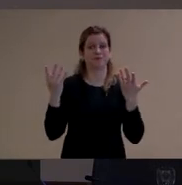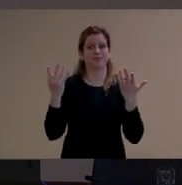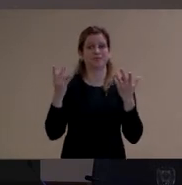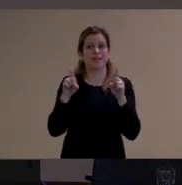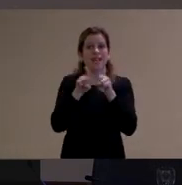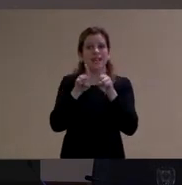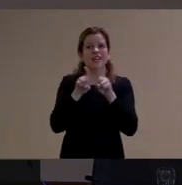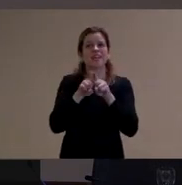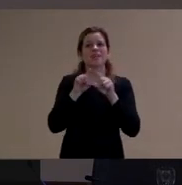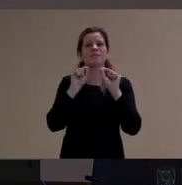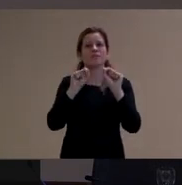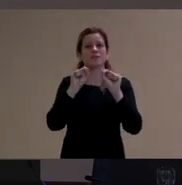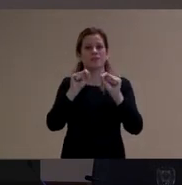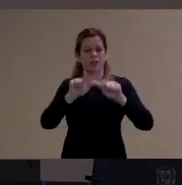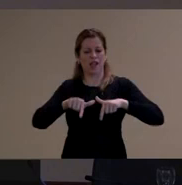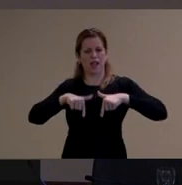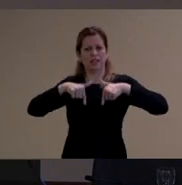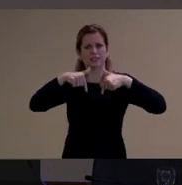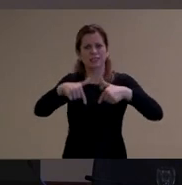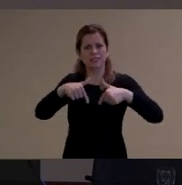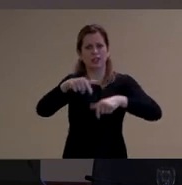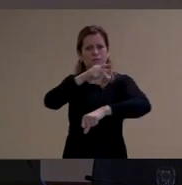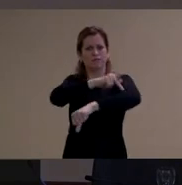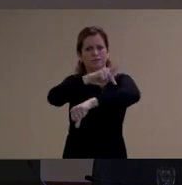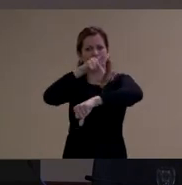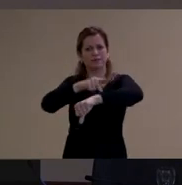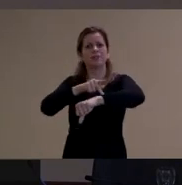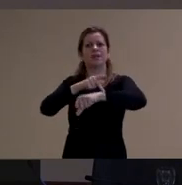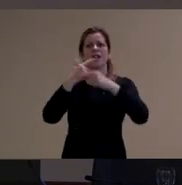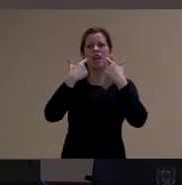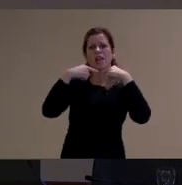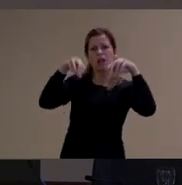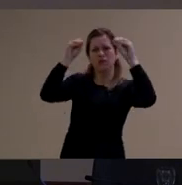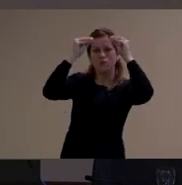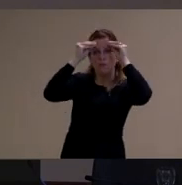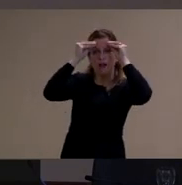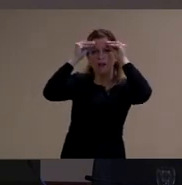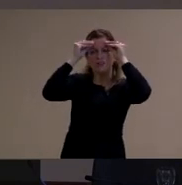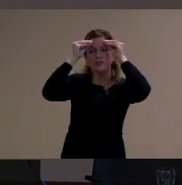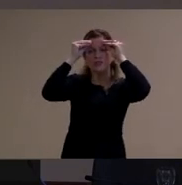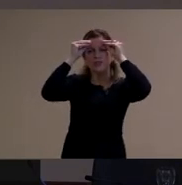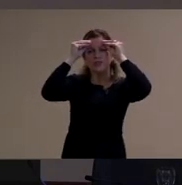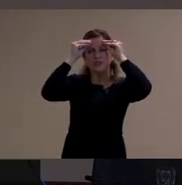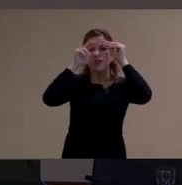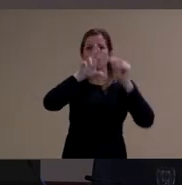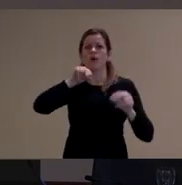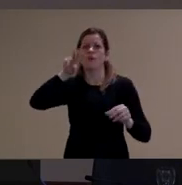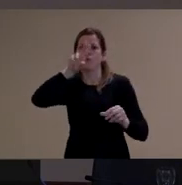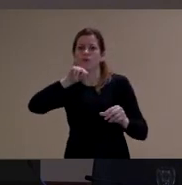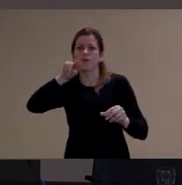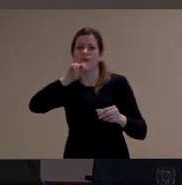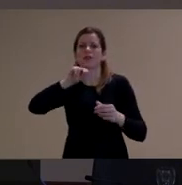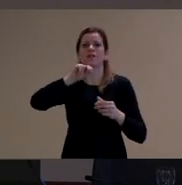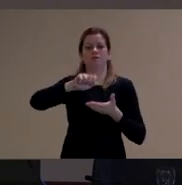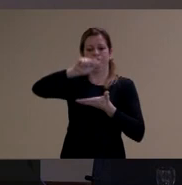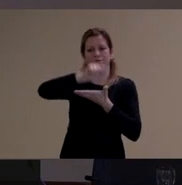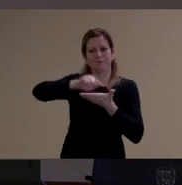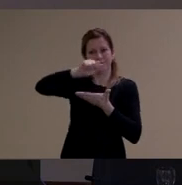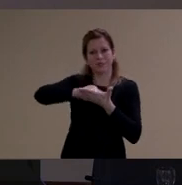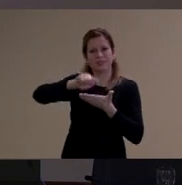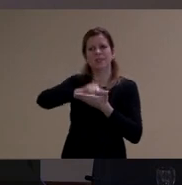né o núcleo de ação da ação pedagógica a linguagem oral e escrita temos um napita linguagem